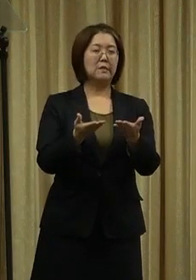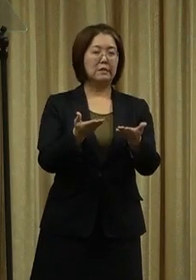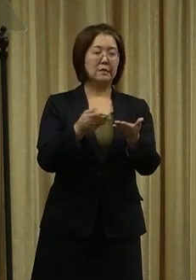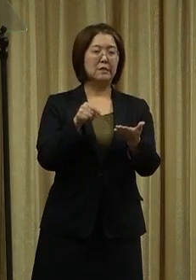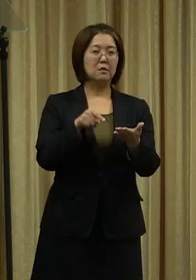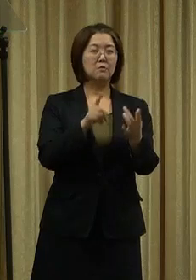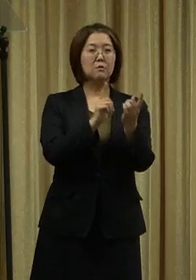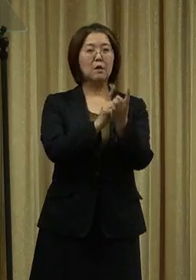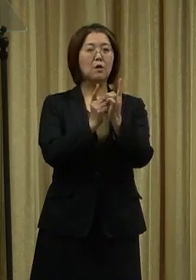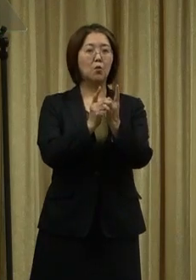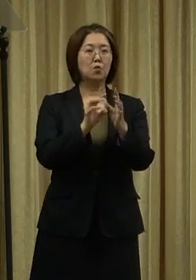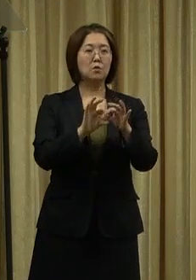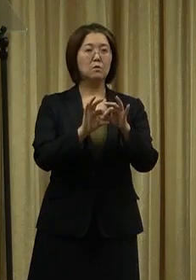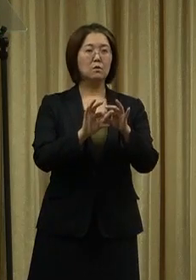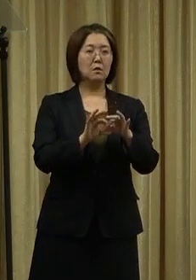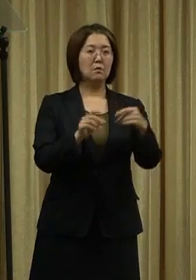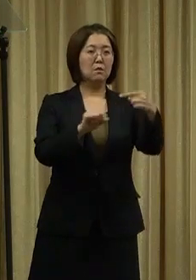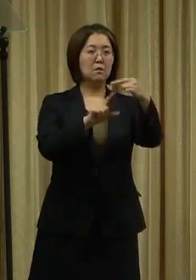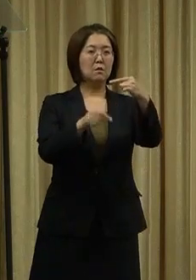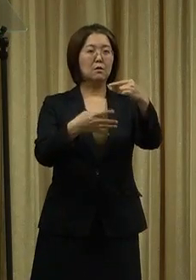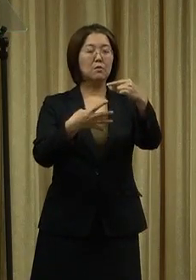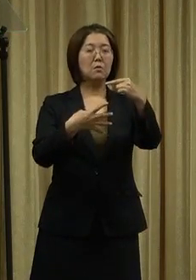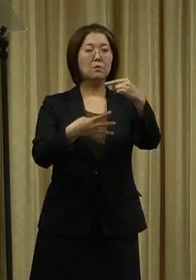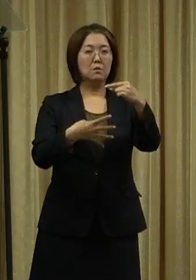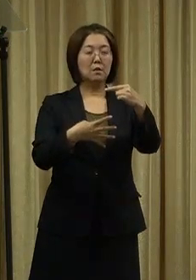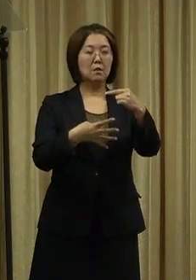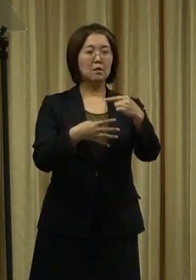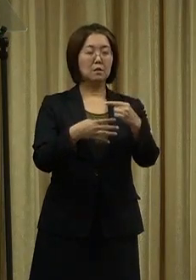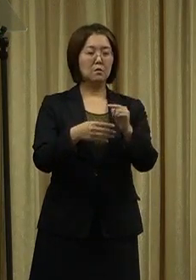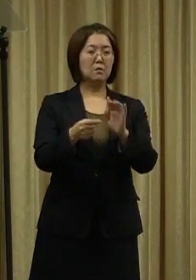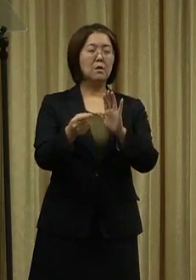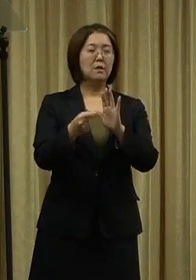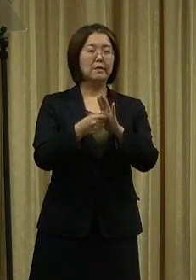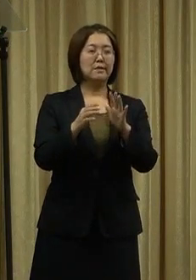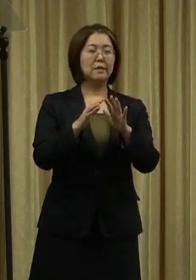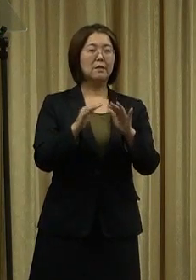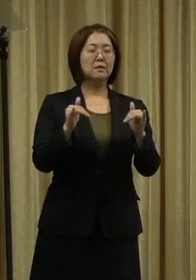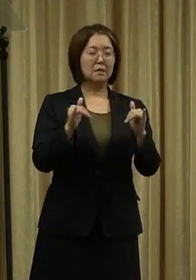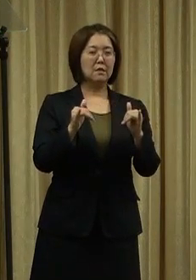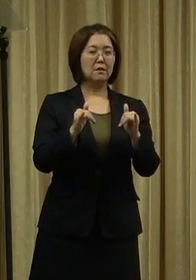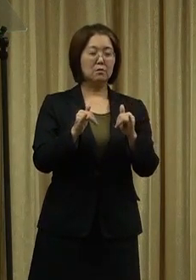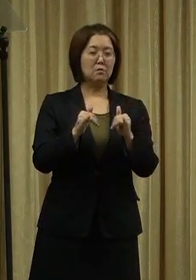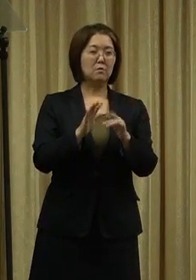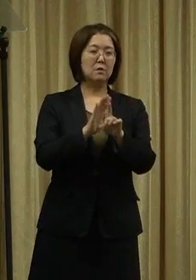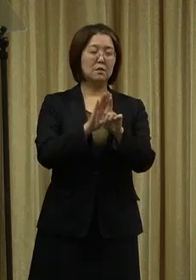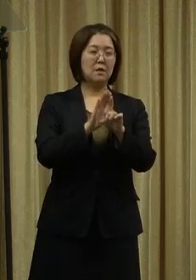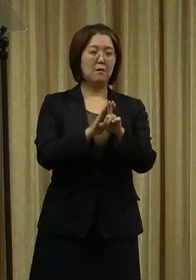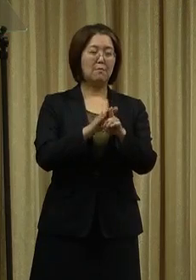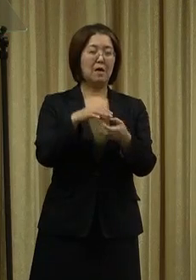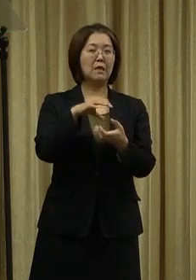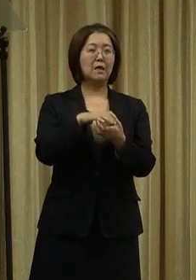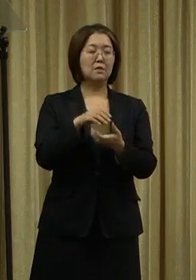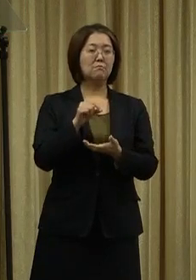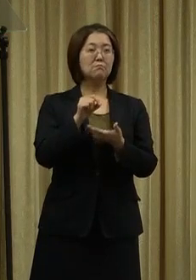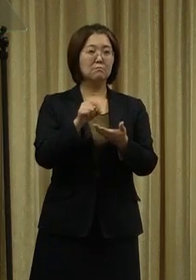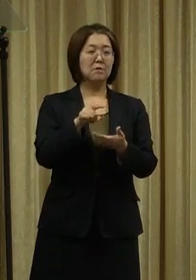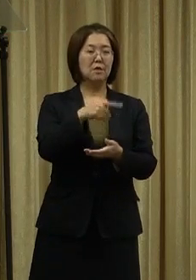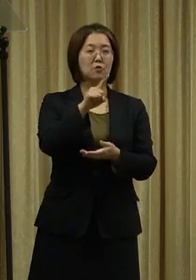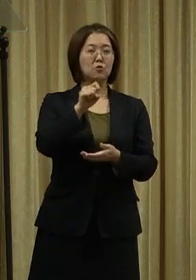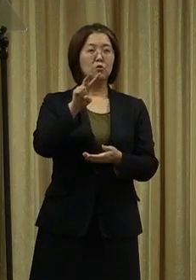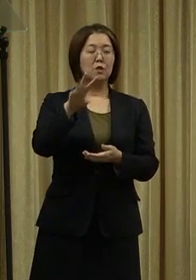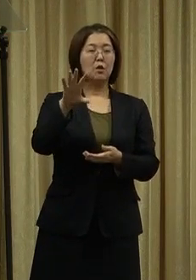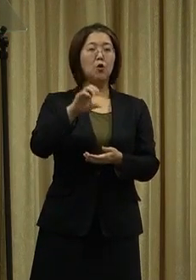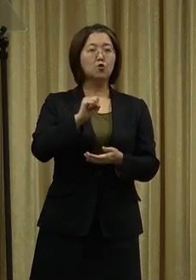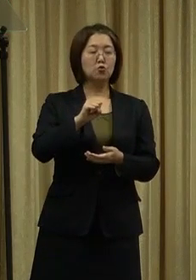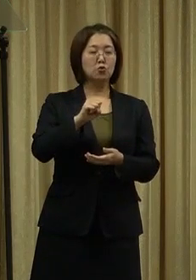対応については1月4日に被災者支援パッケージを示し翌週12日には112億